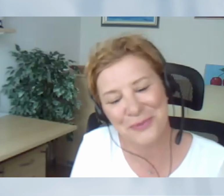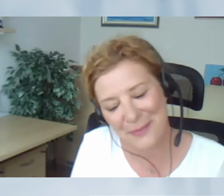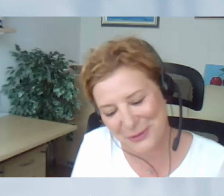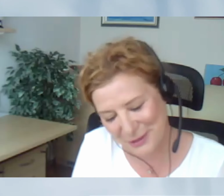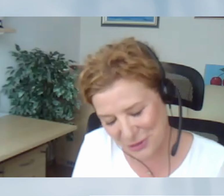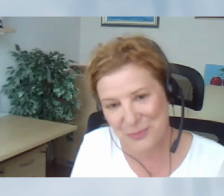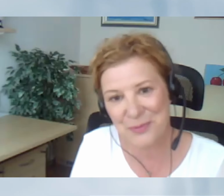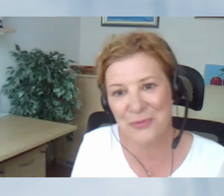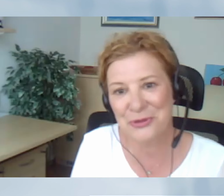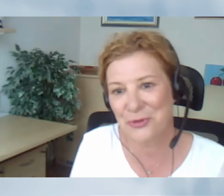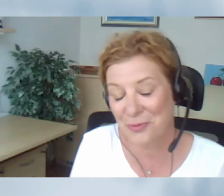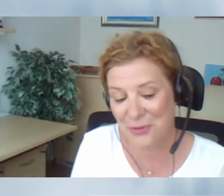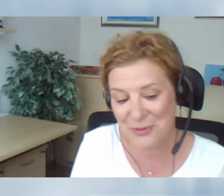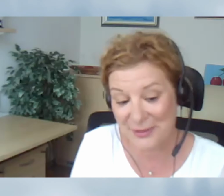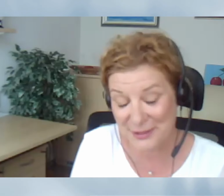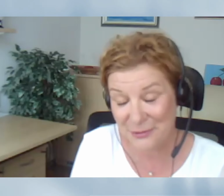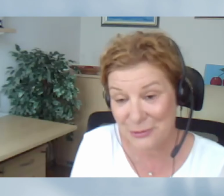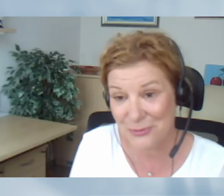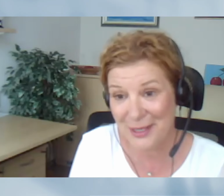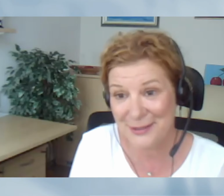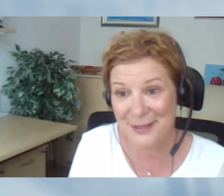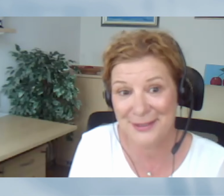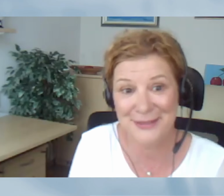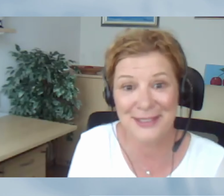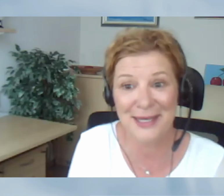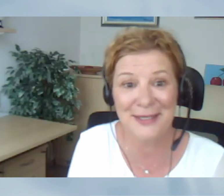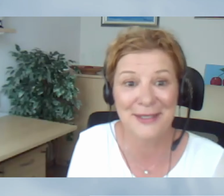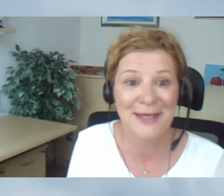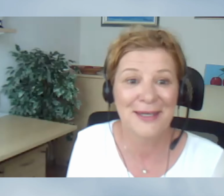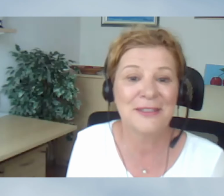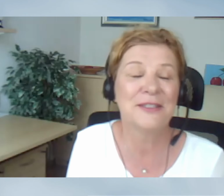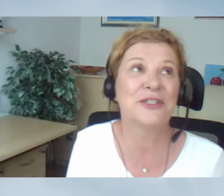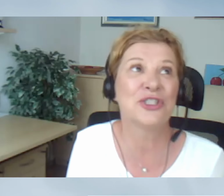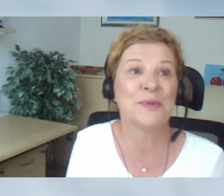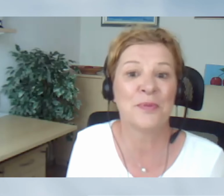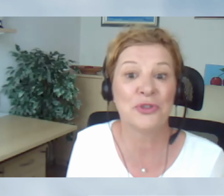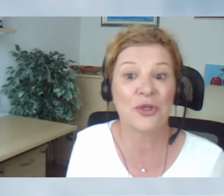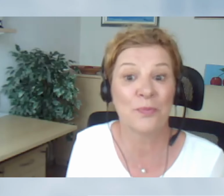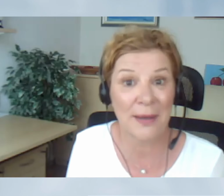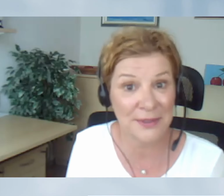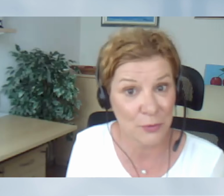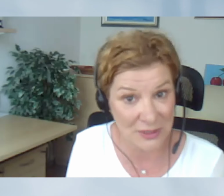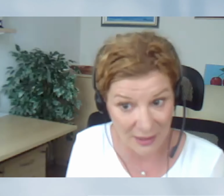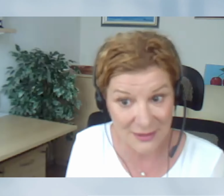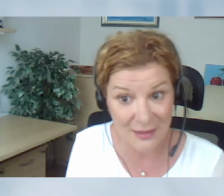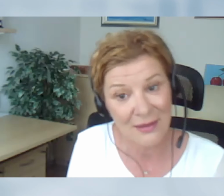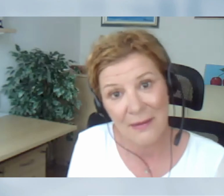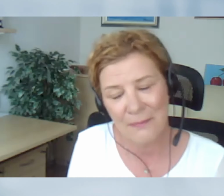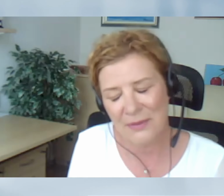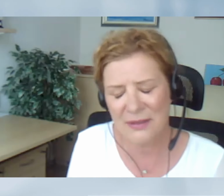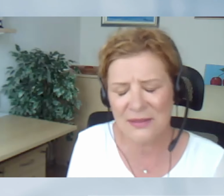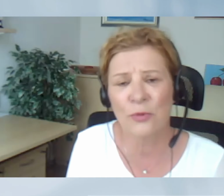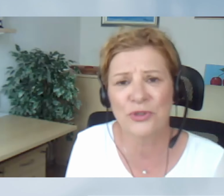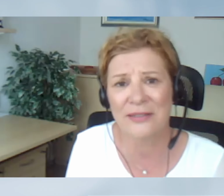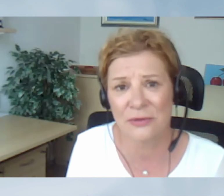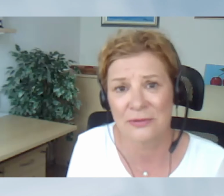Imate z uporabo tehničnih pripomočkov bolj kvalitetno življenje in zakaj? Katere tehnične pripomočke uporabljate vsak dan